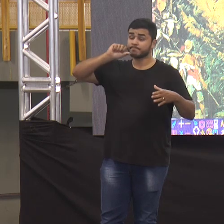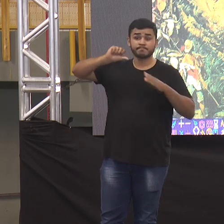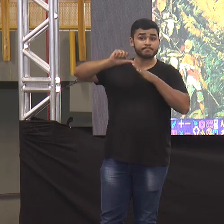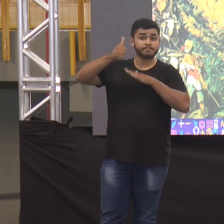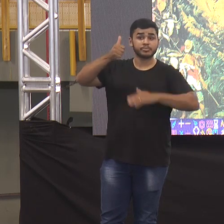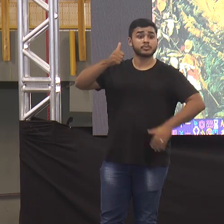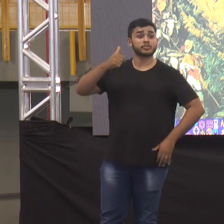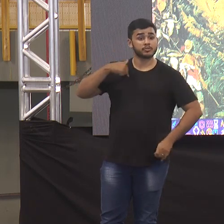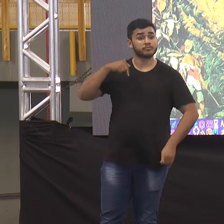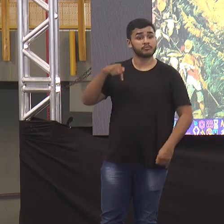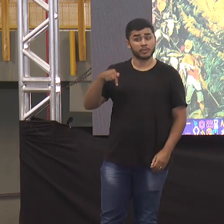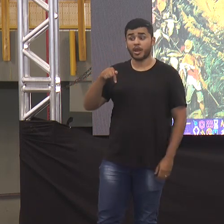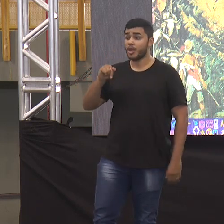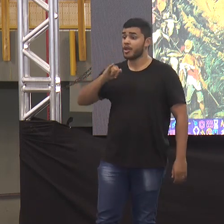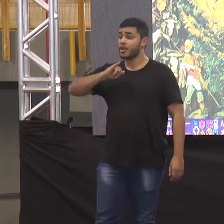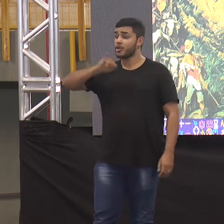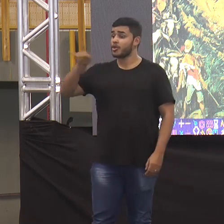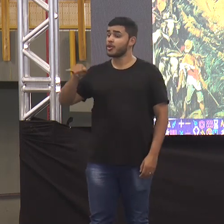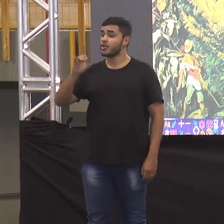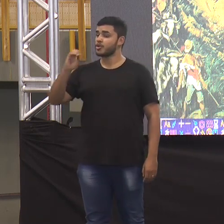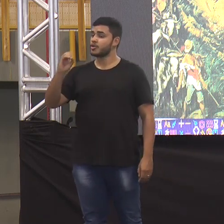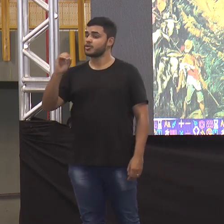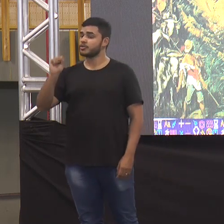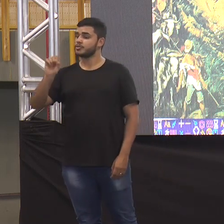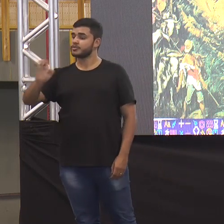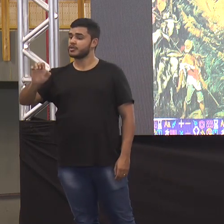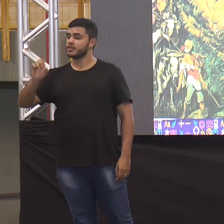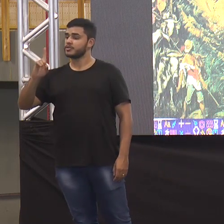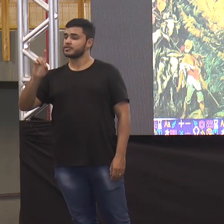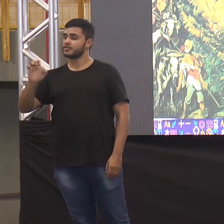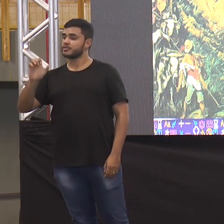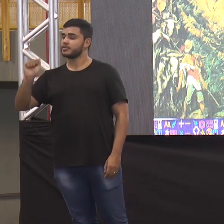projeto foi o nosso José de Alencar.